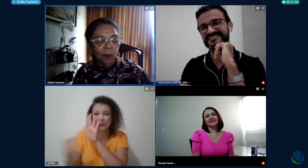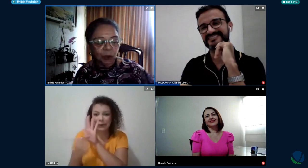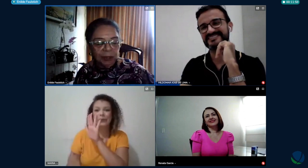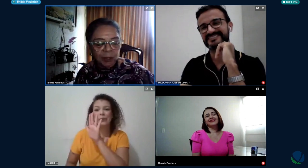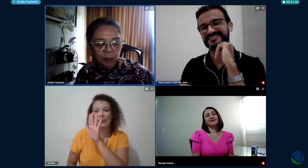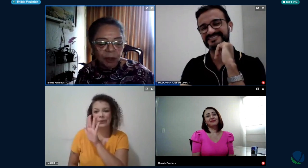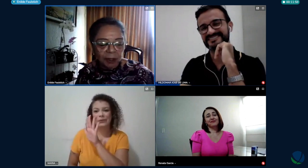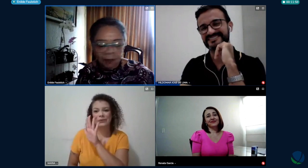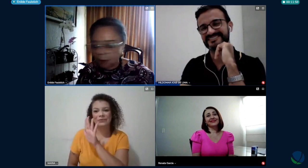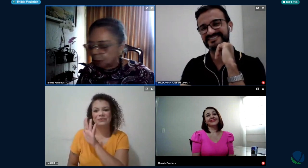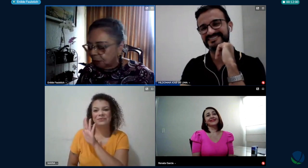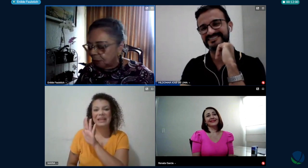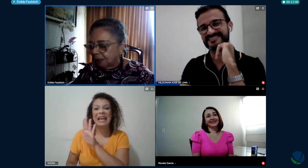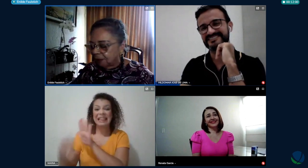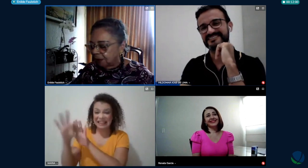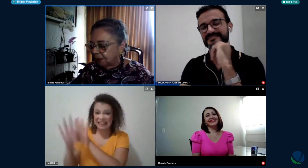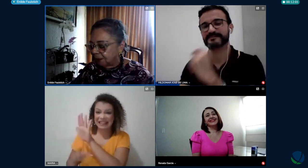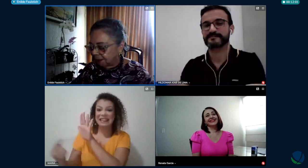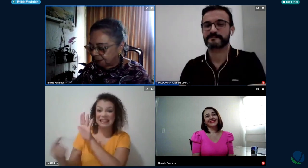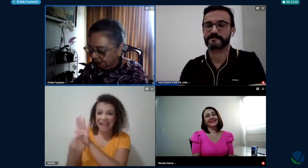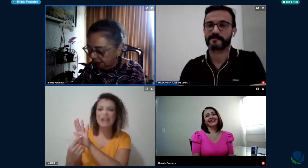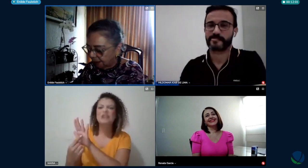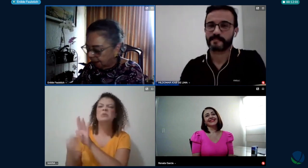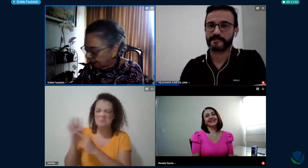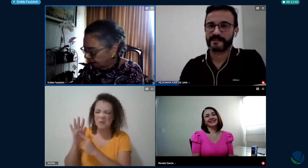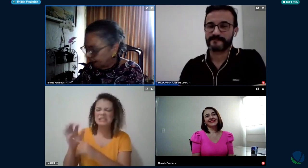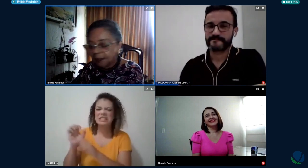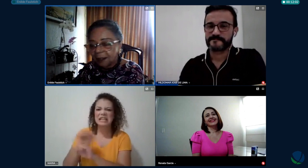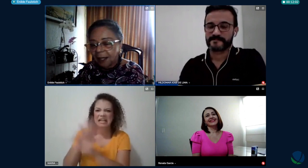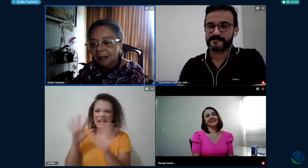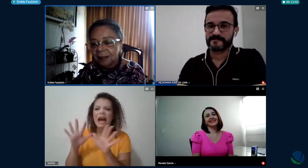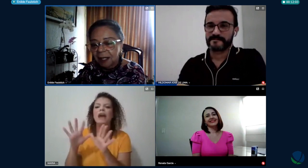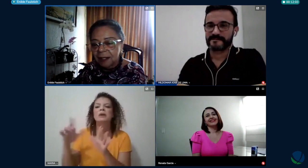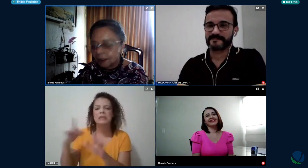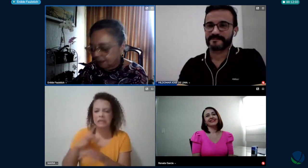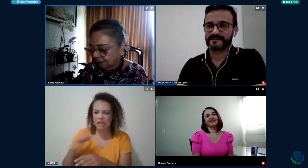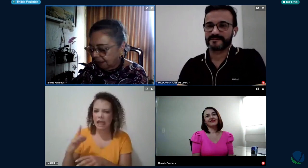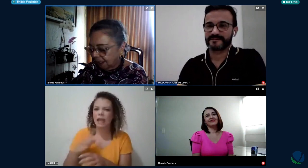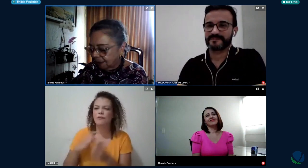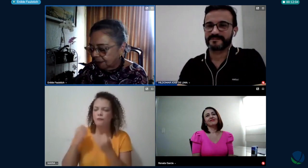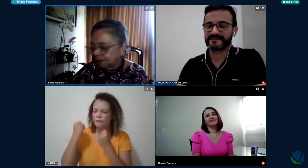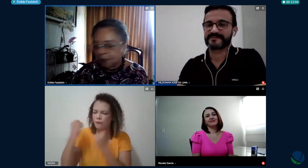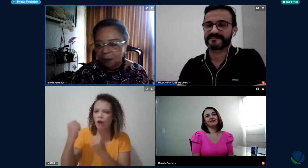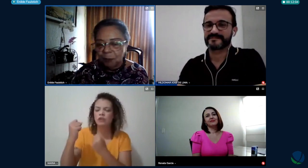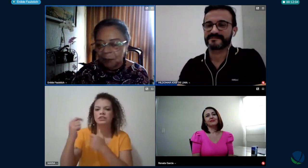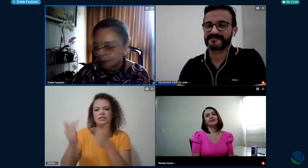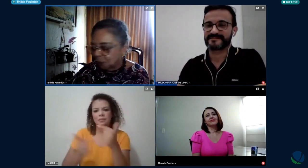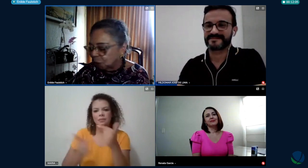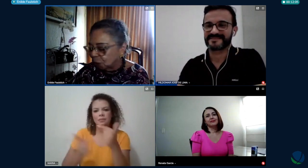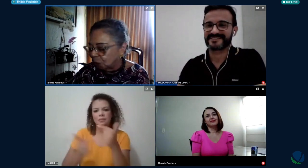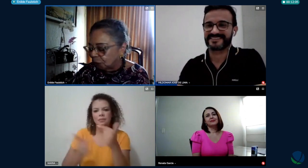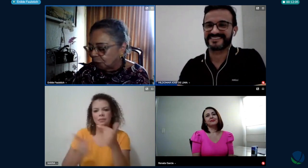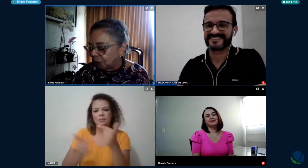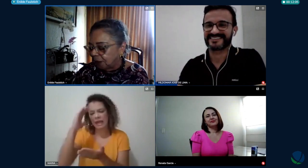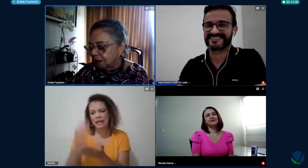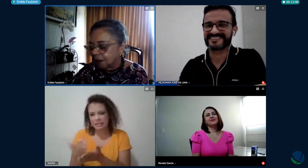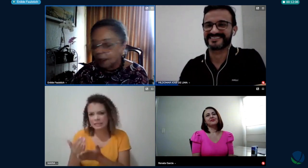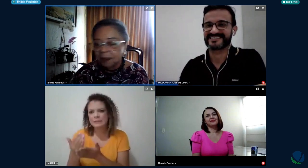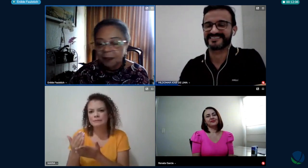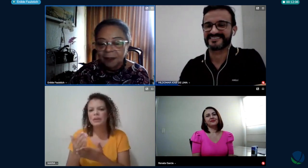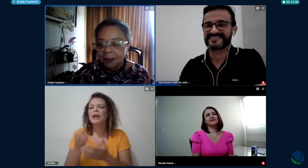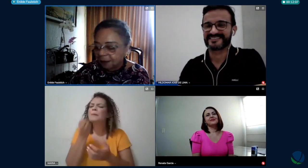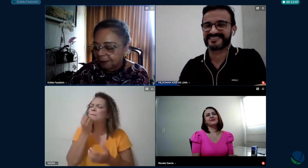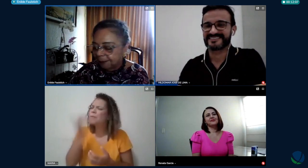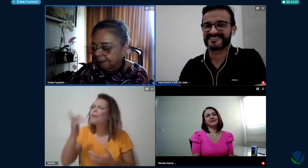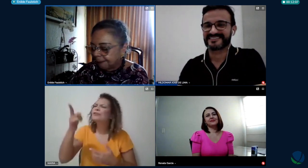é o que mostra a substância do trabalho que a tese traz. E que bom que você gostou, fico feliz.